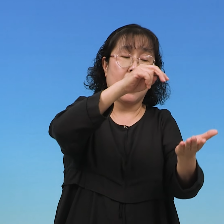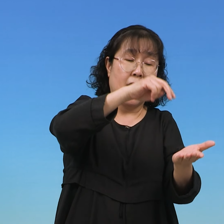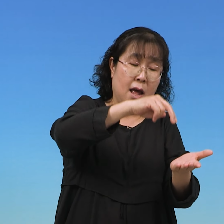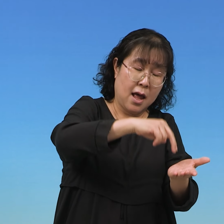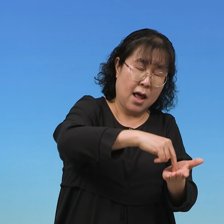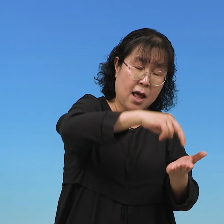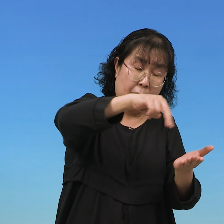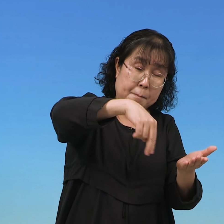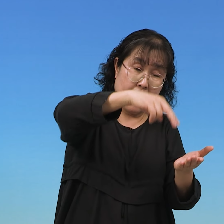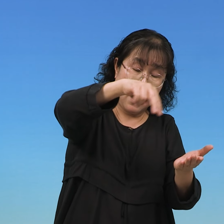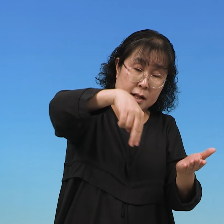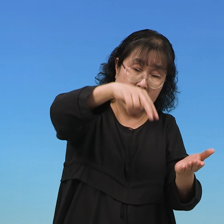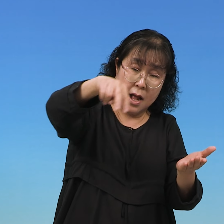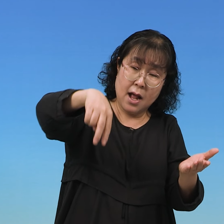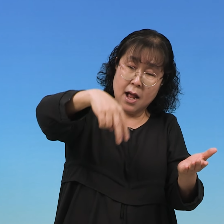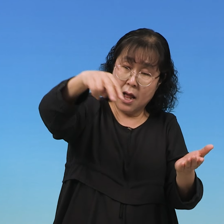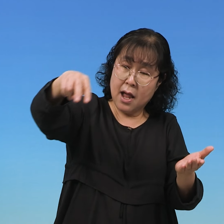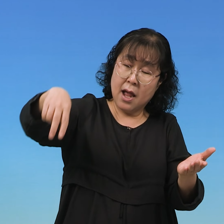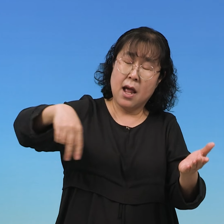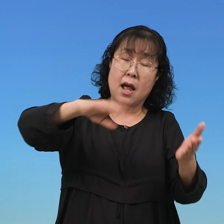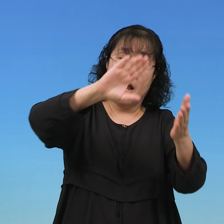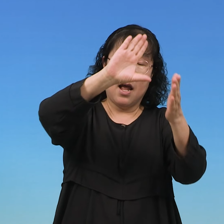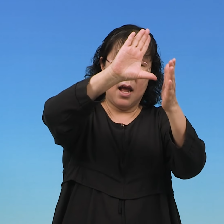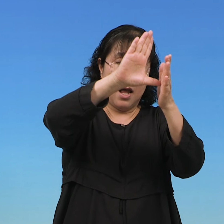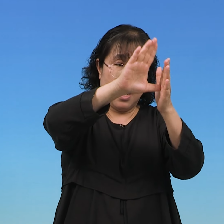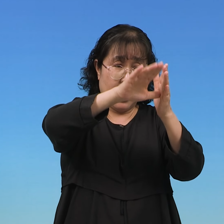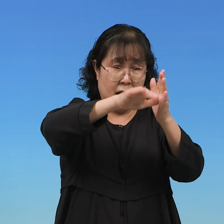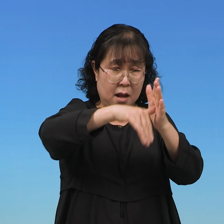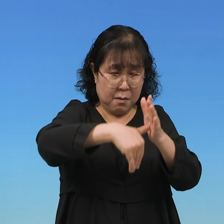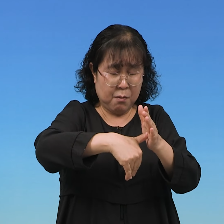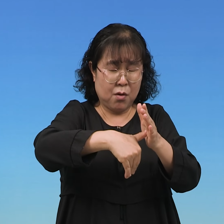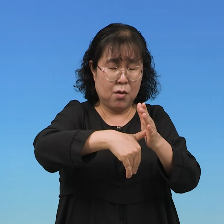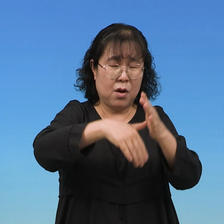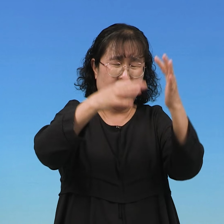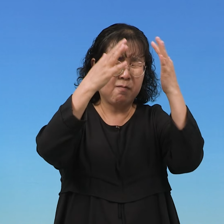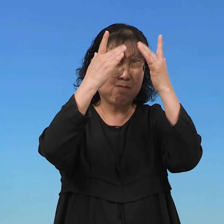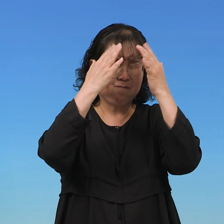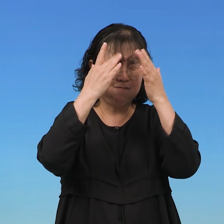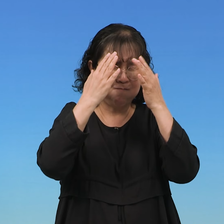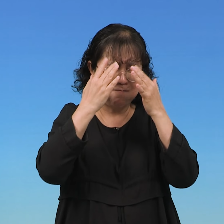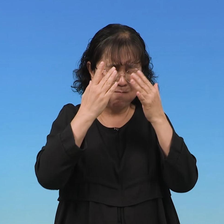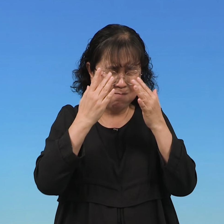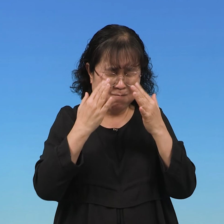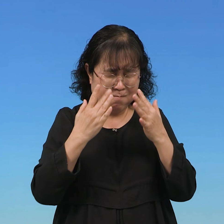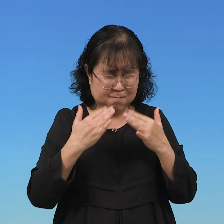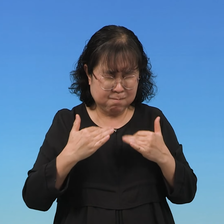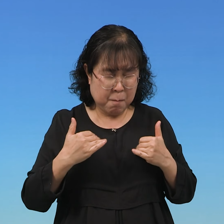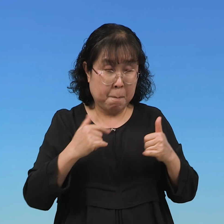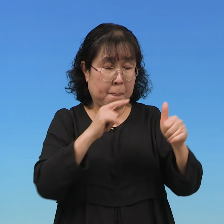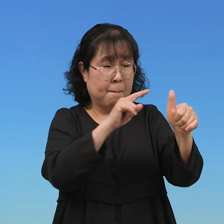때 흘리던 내 눈물. 그